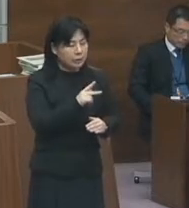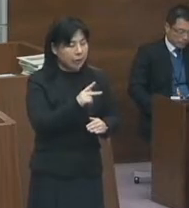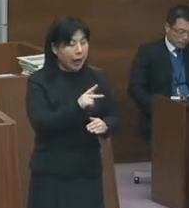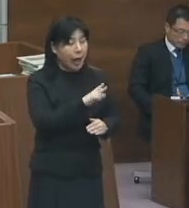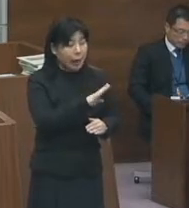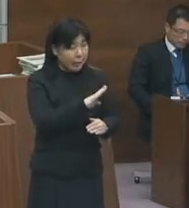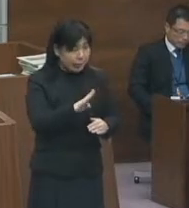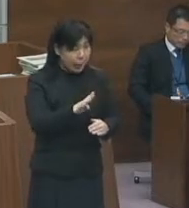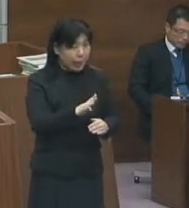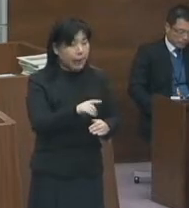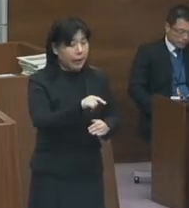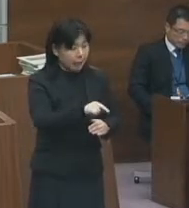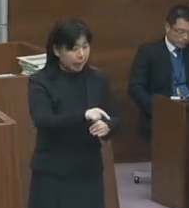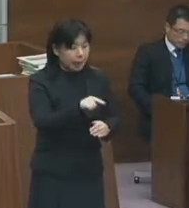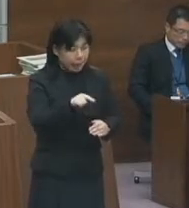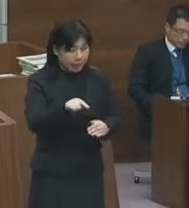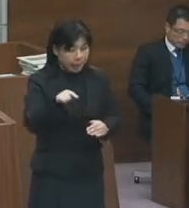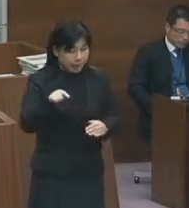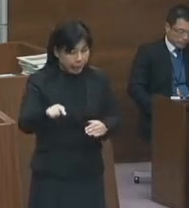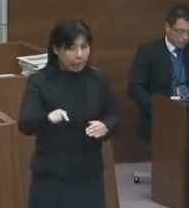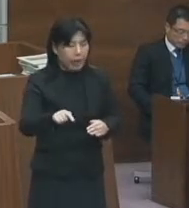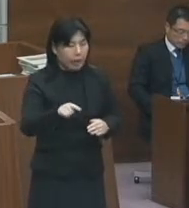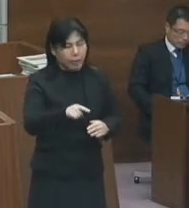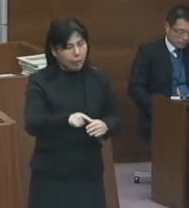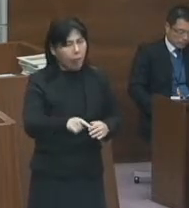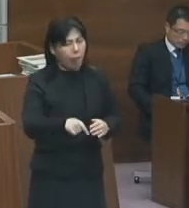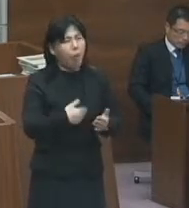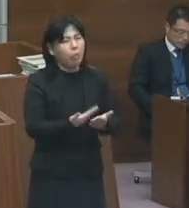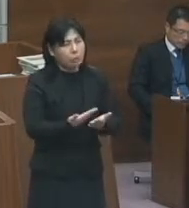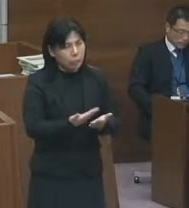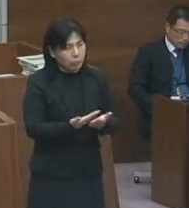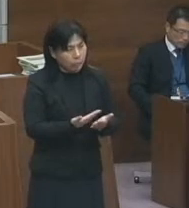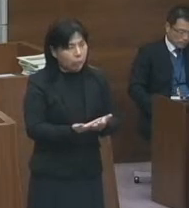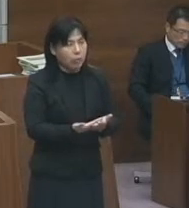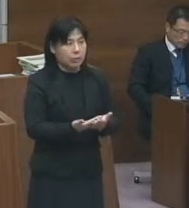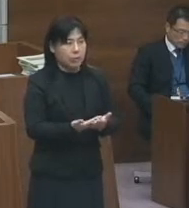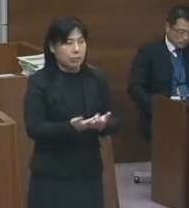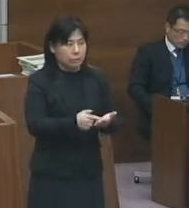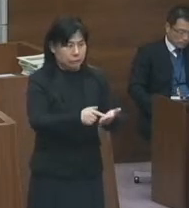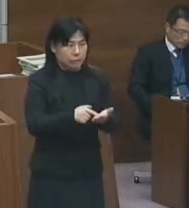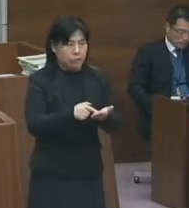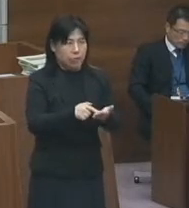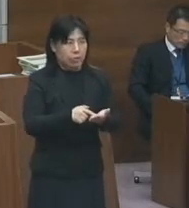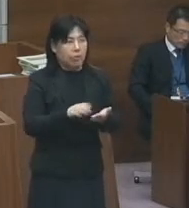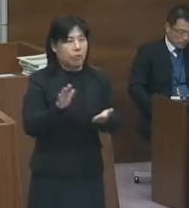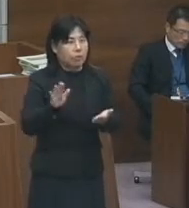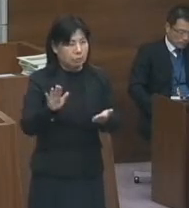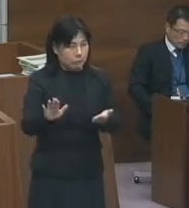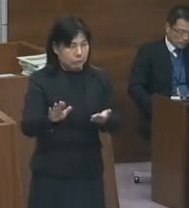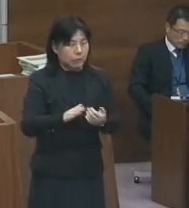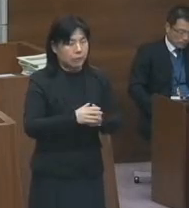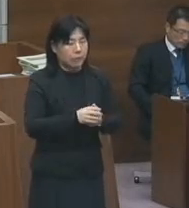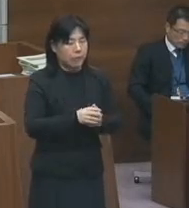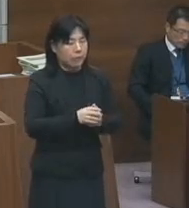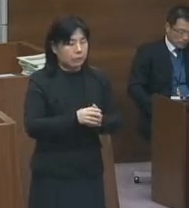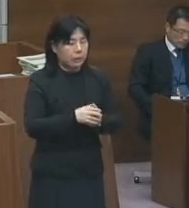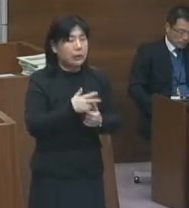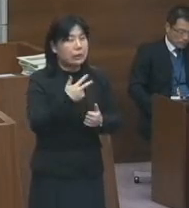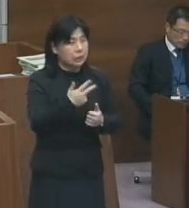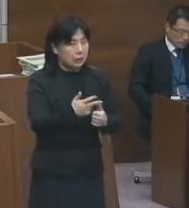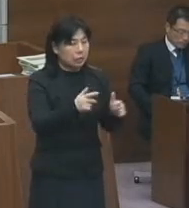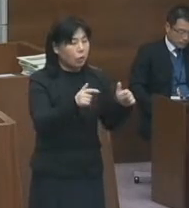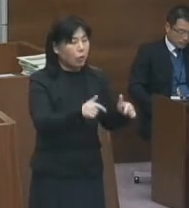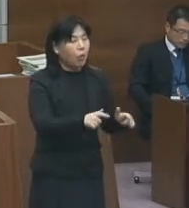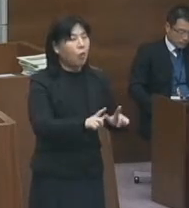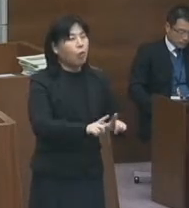ては路線の新設拡充を求める声が大きくなっています。またこれまで市東部地域へのタコ